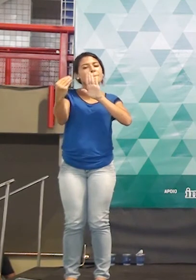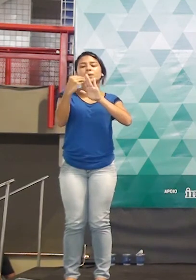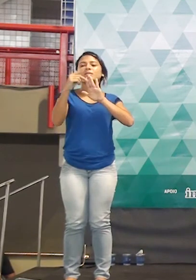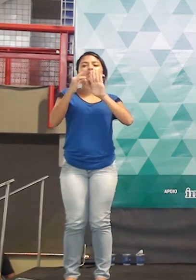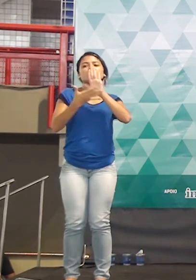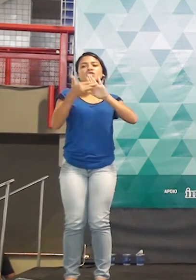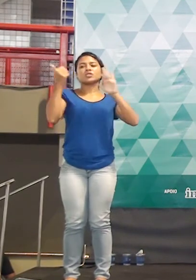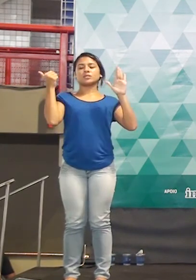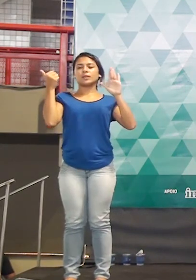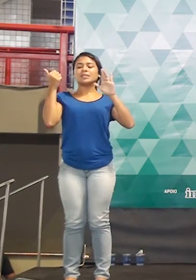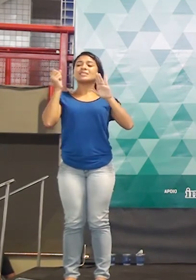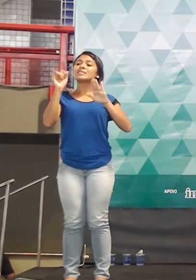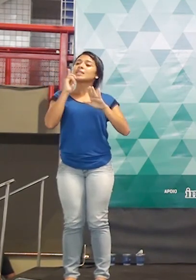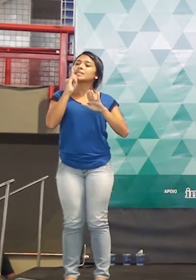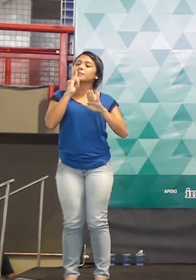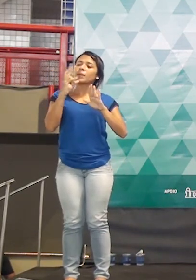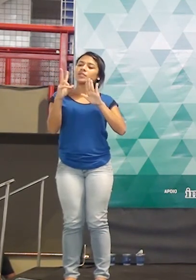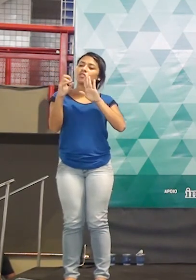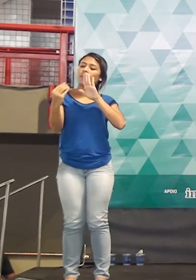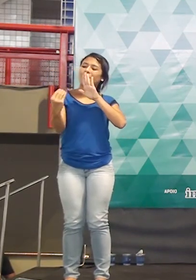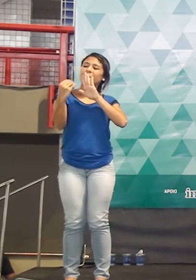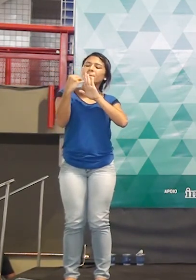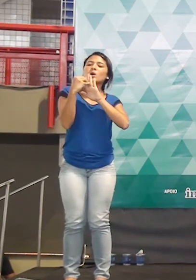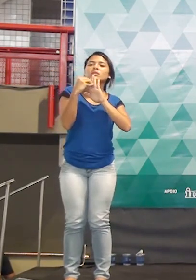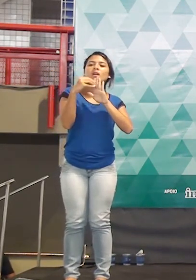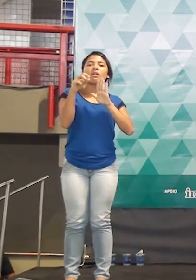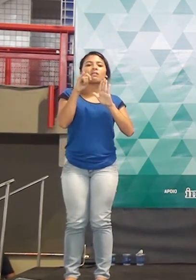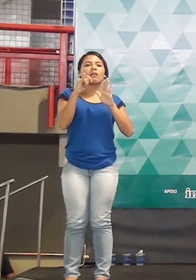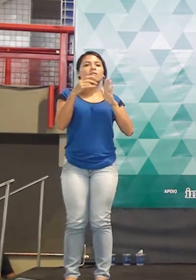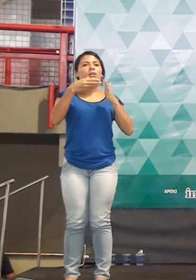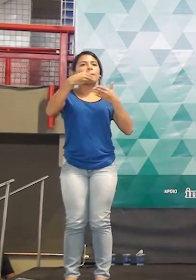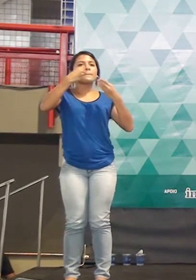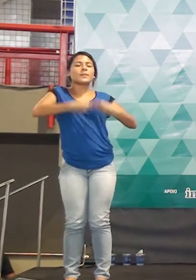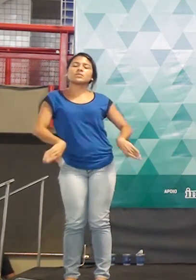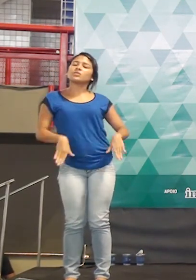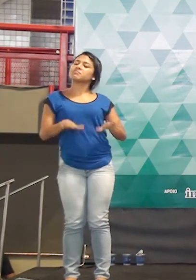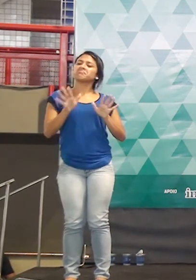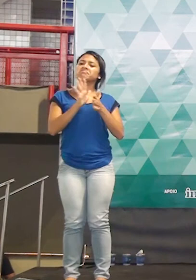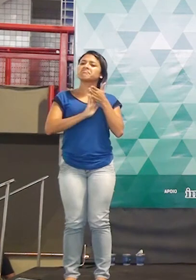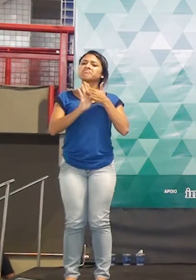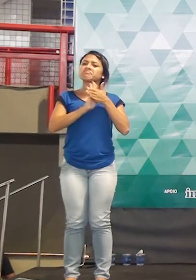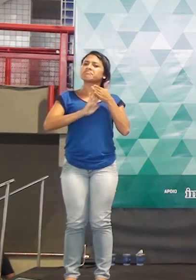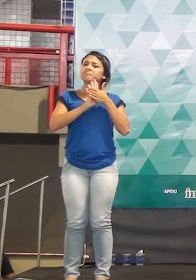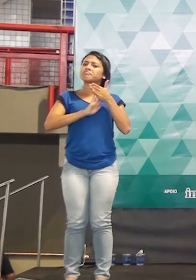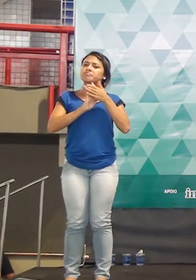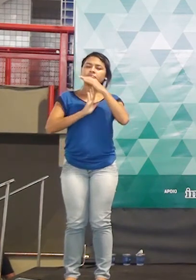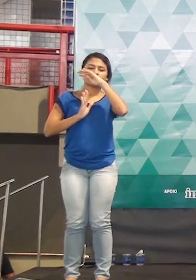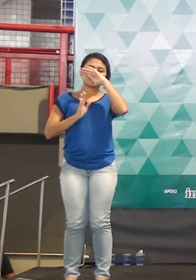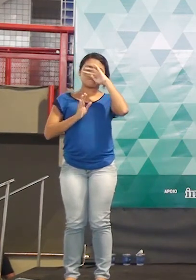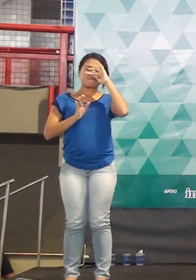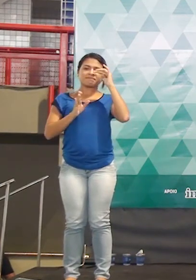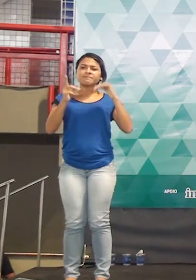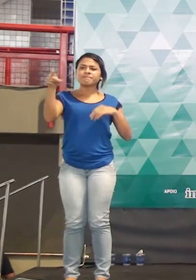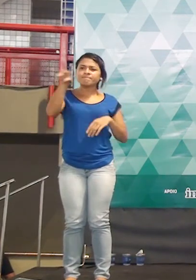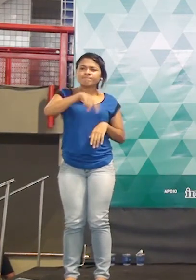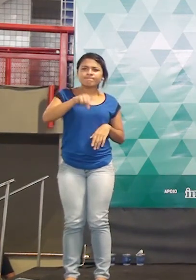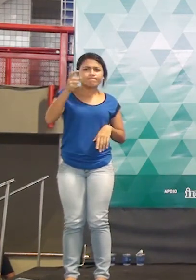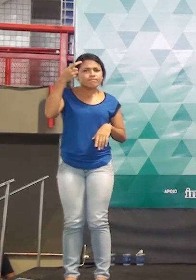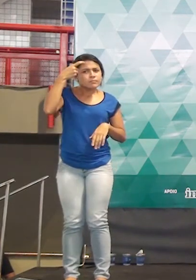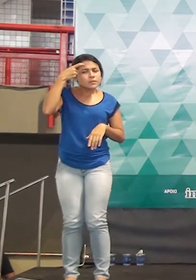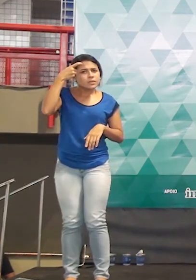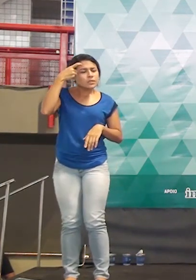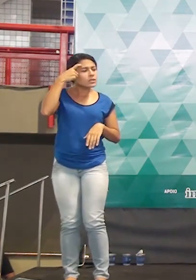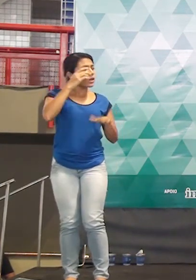você não usar, você não vai perder nada. Então, se eu não perco nada, eu não vou usar. Todo mundo entendeu que vai começar